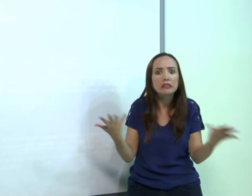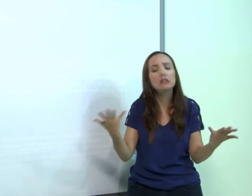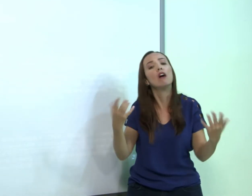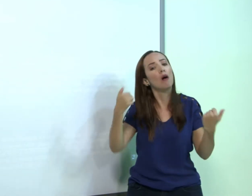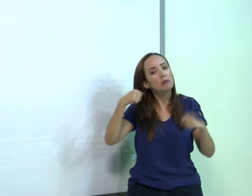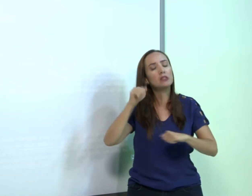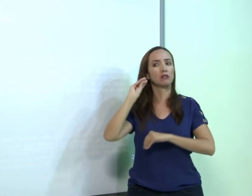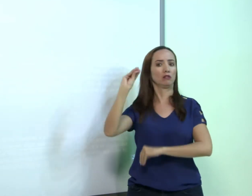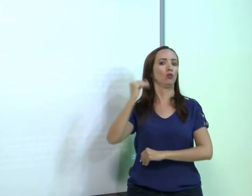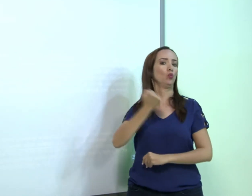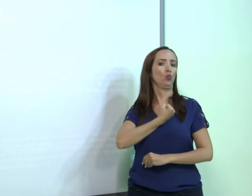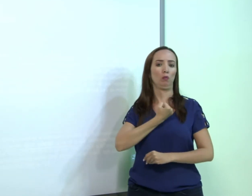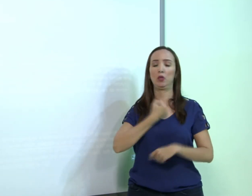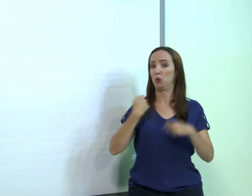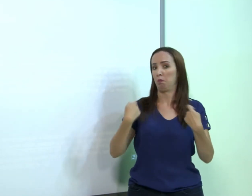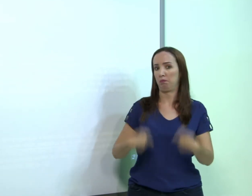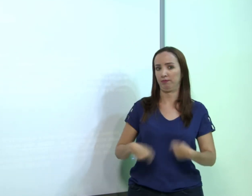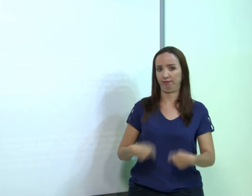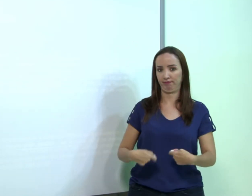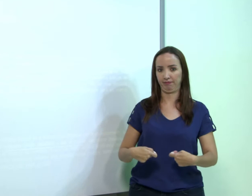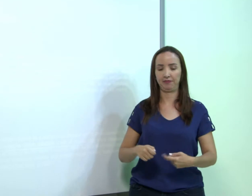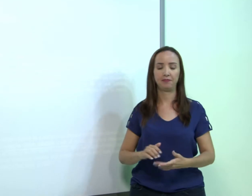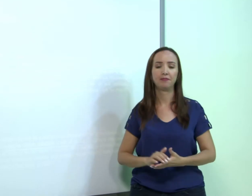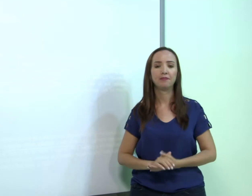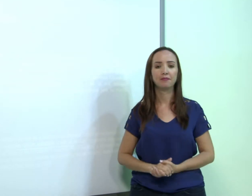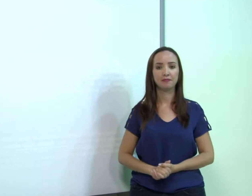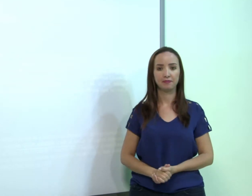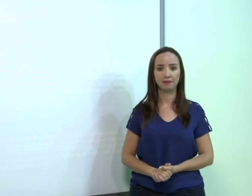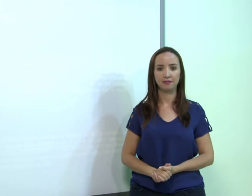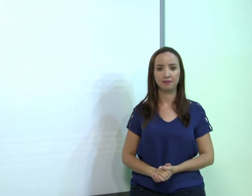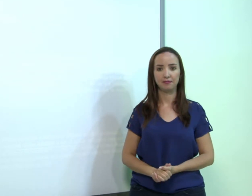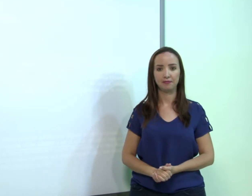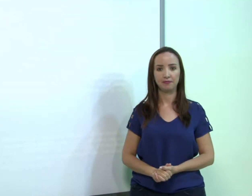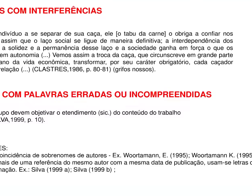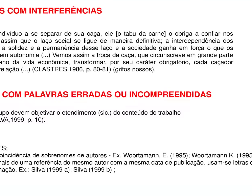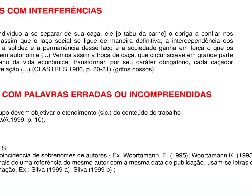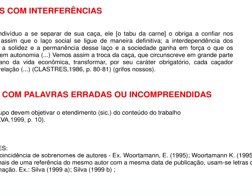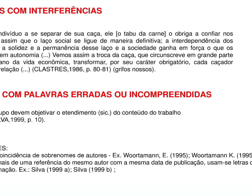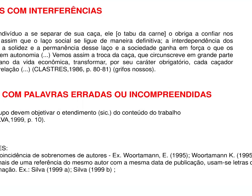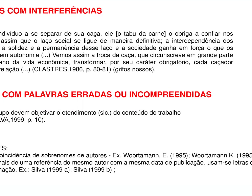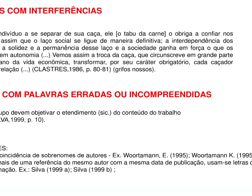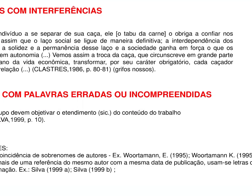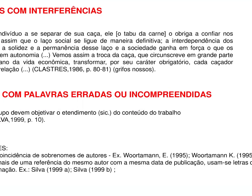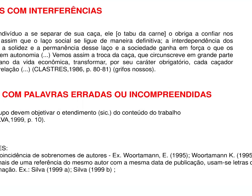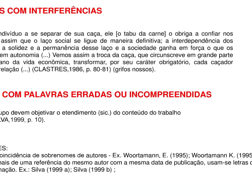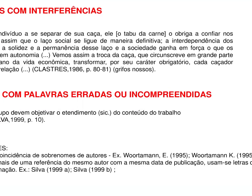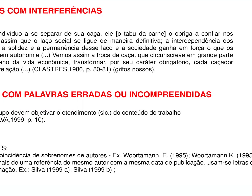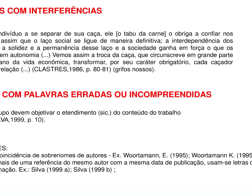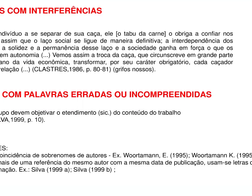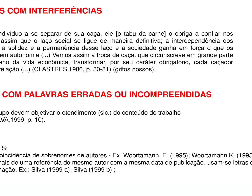Então, caso na mesma lauda tenha mais de uma, duas ou três, deve-se colocar.